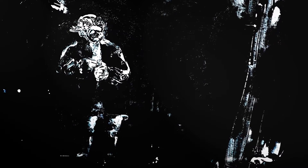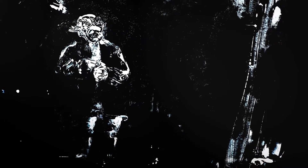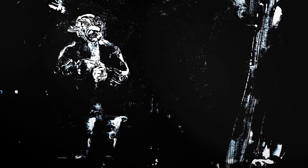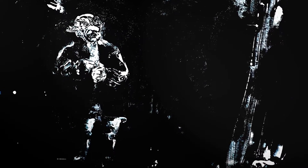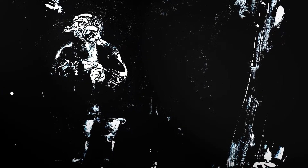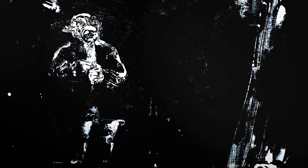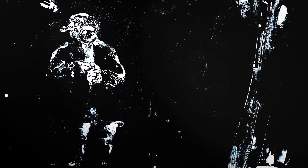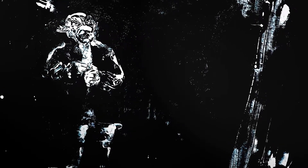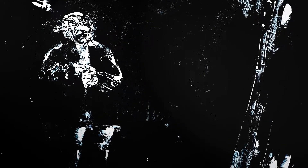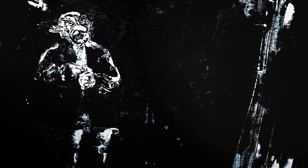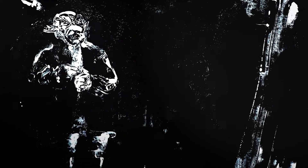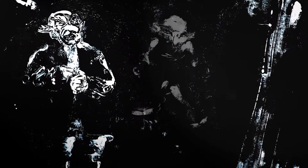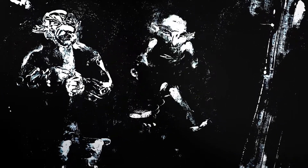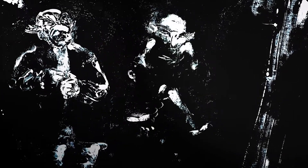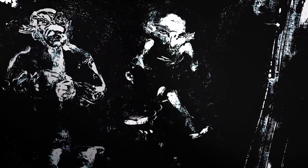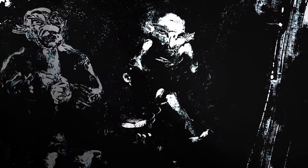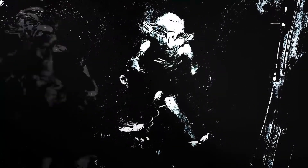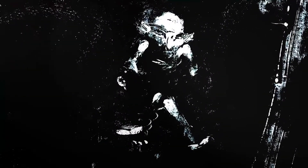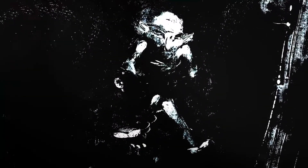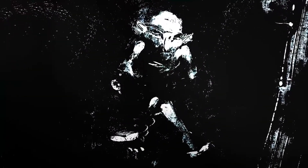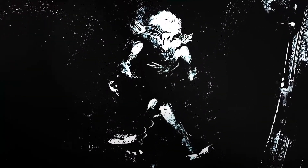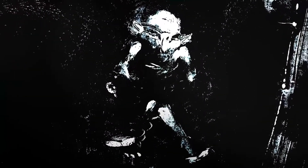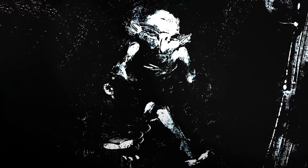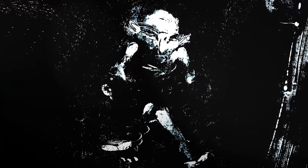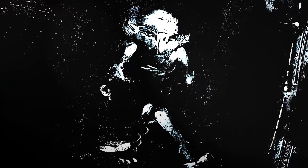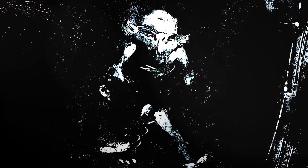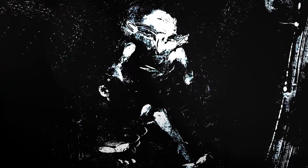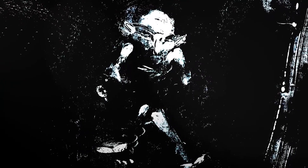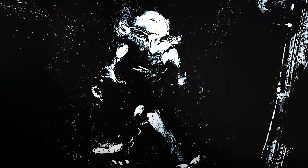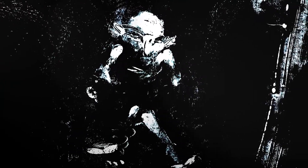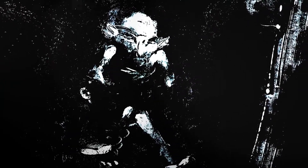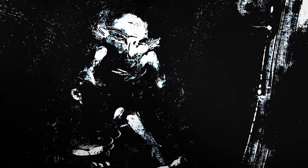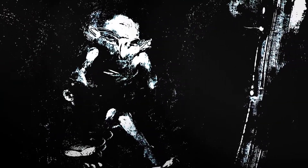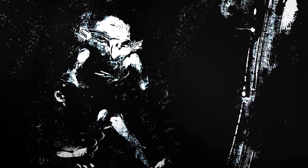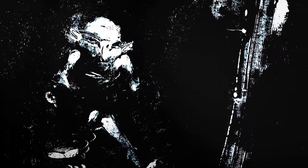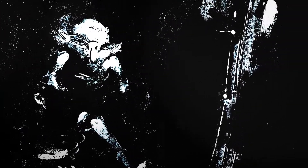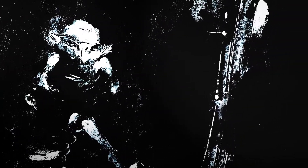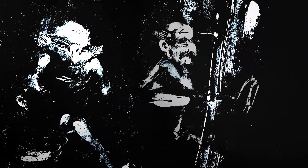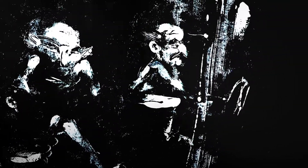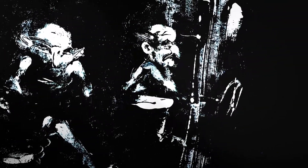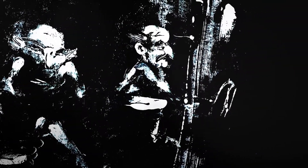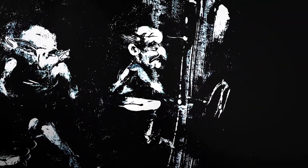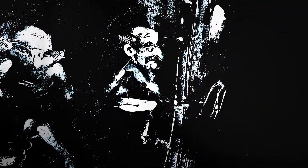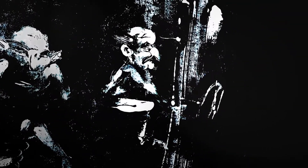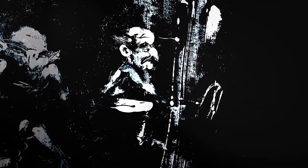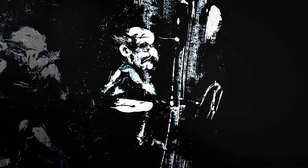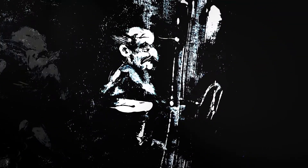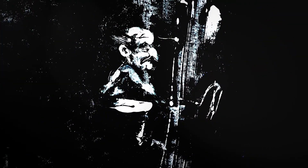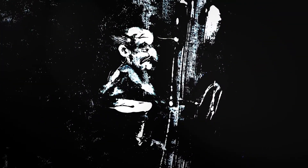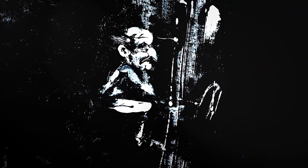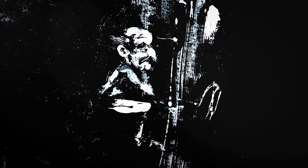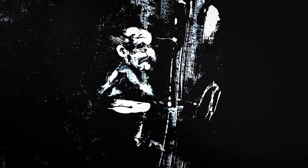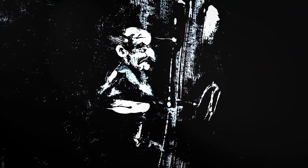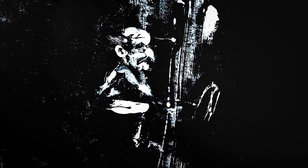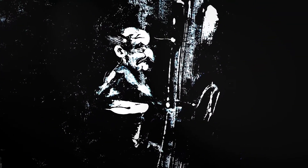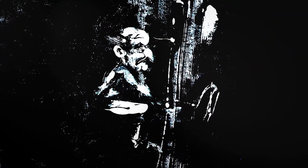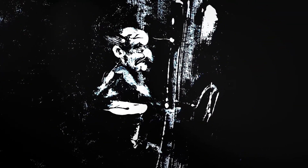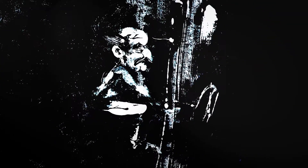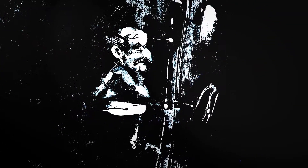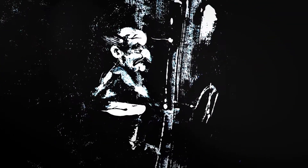O Dr. Trifulgas veste seu casaco, calça suas botas e caminha em direção à porta, abrindo-a.